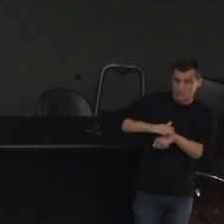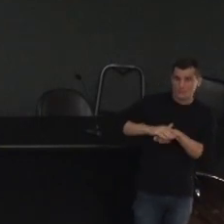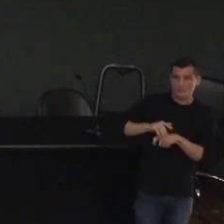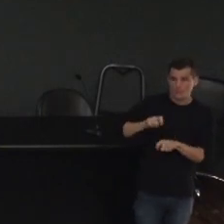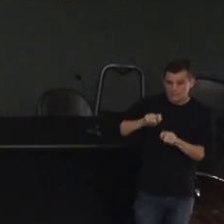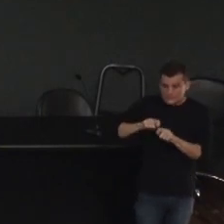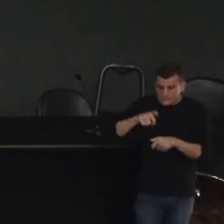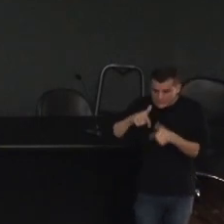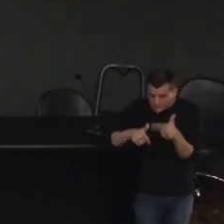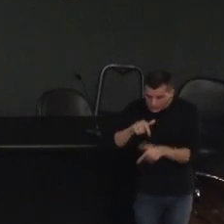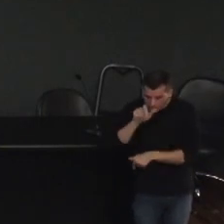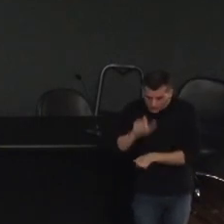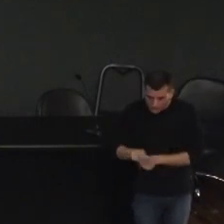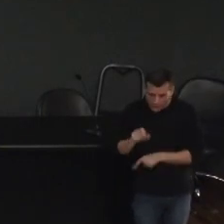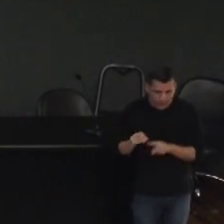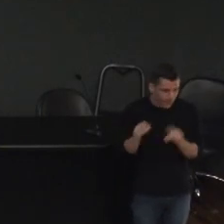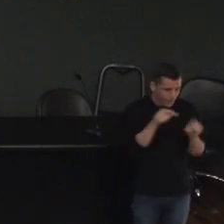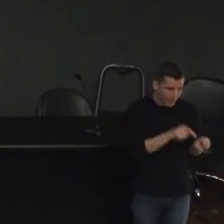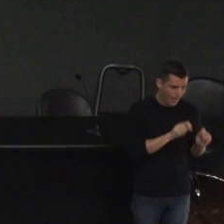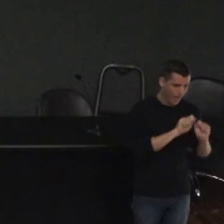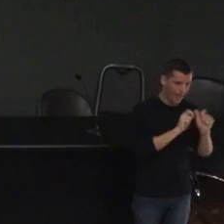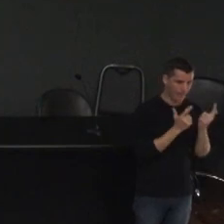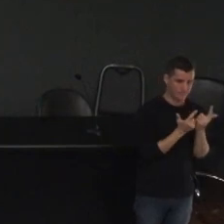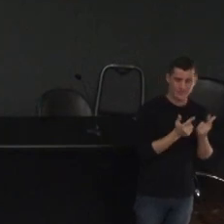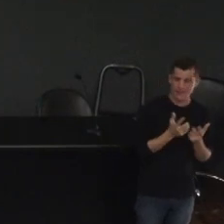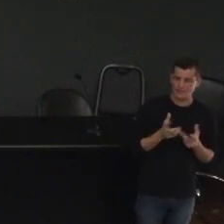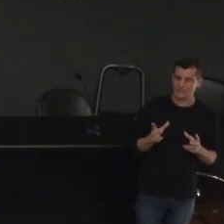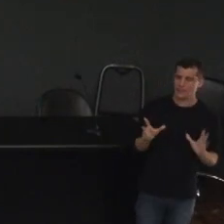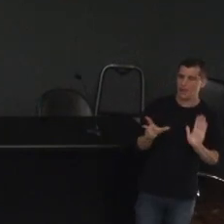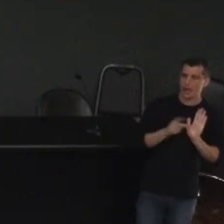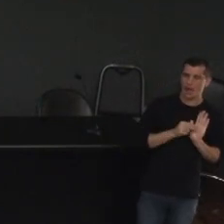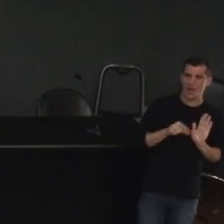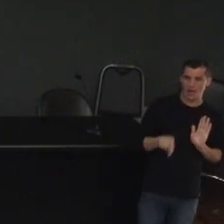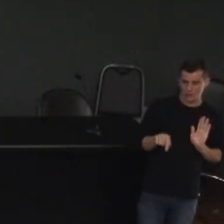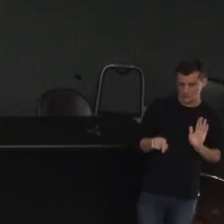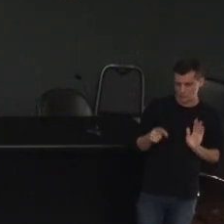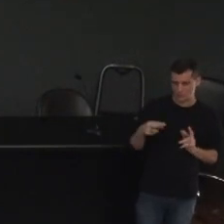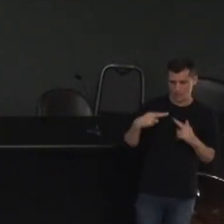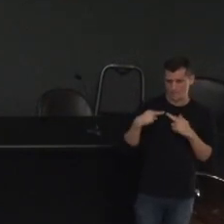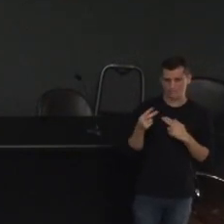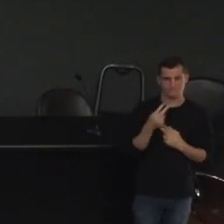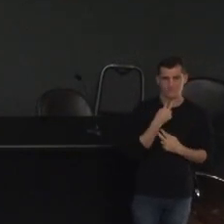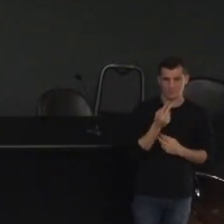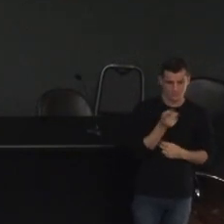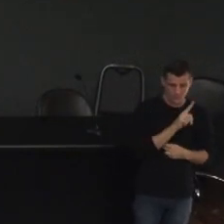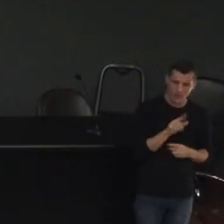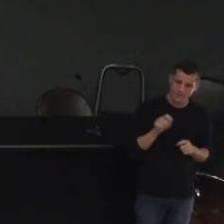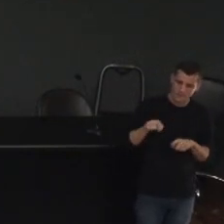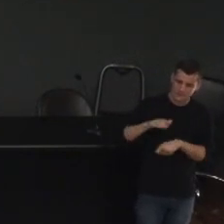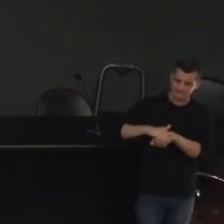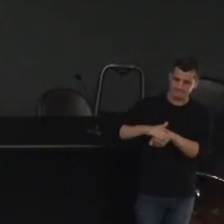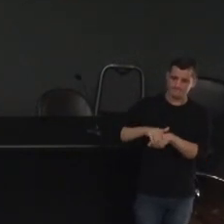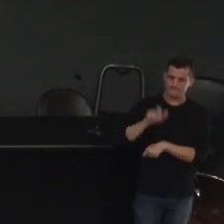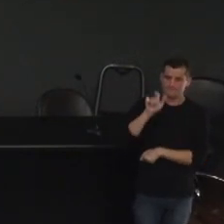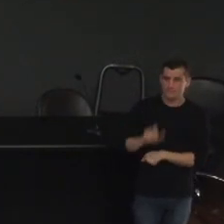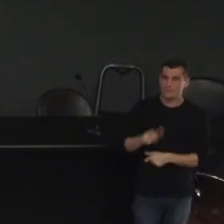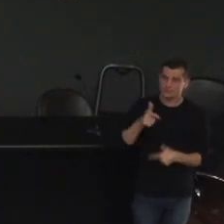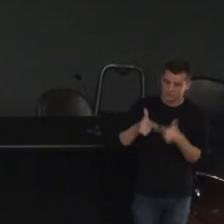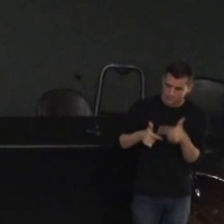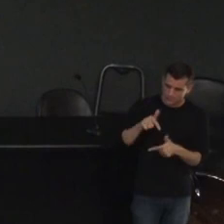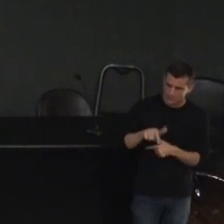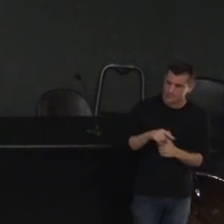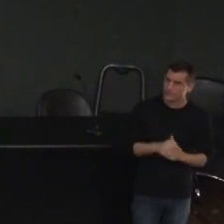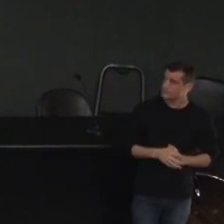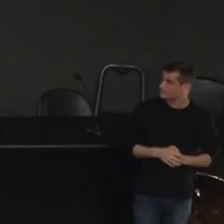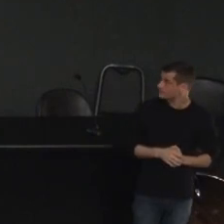isso é importante um bom aditamento e uma boa cláusula em relação a isso plano de resposta incidentes tudo isso